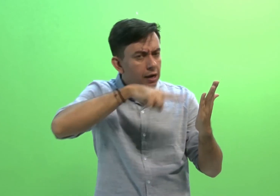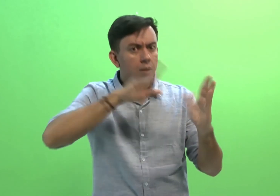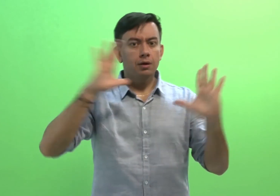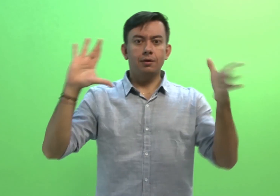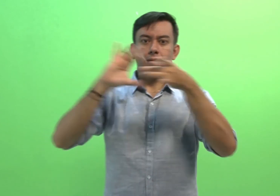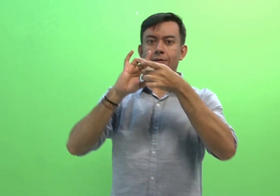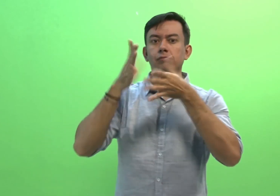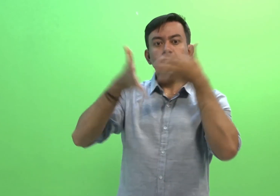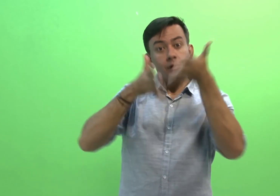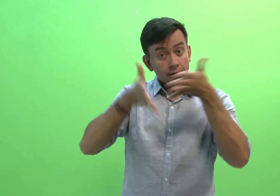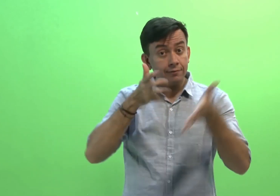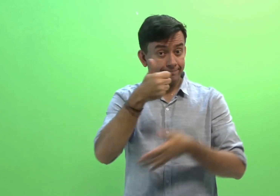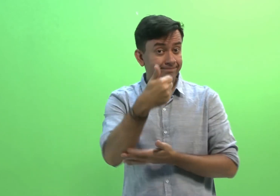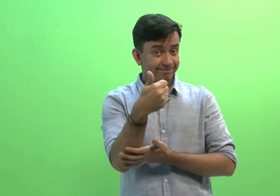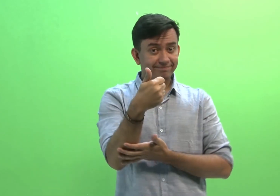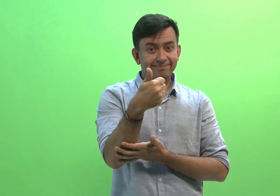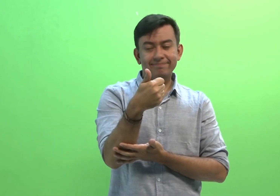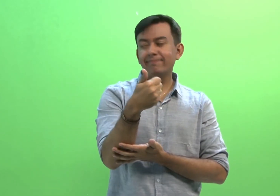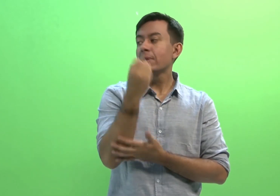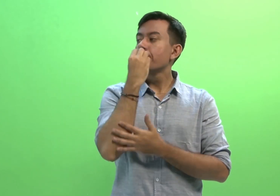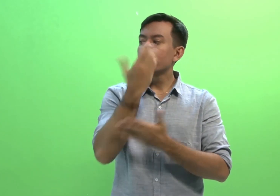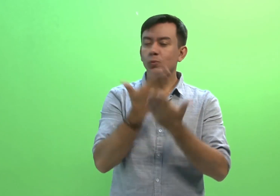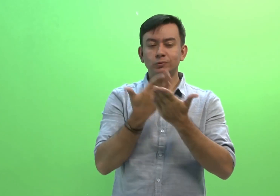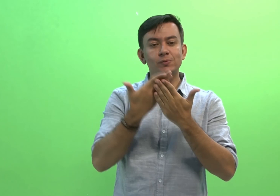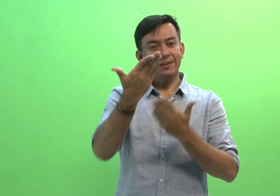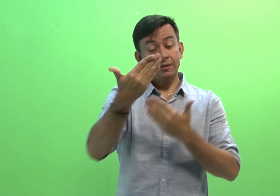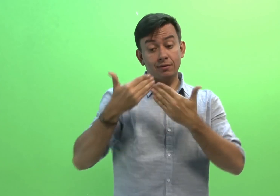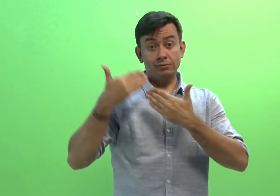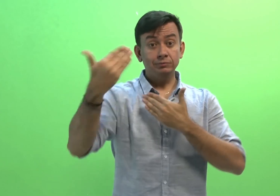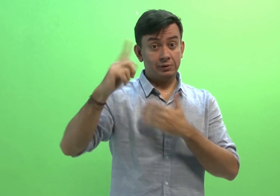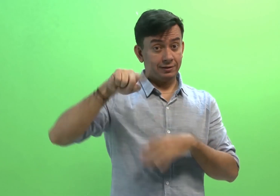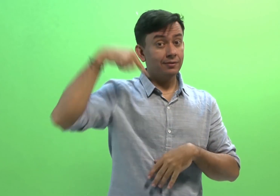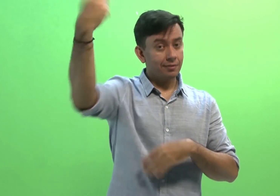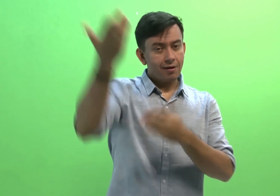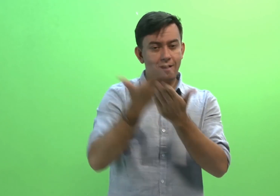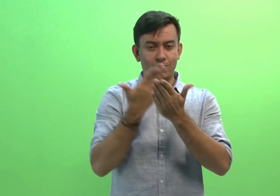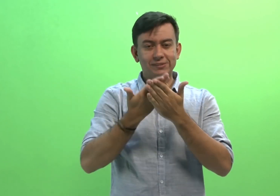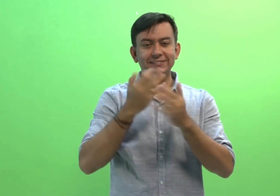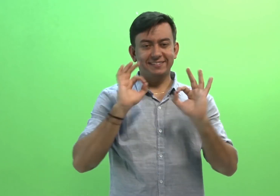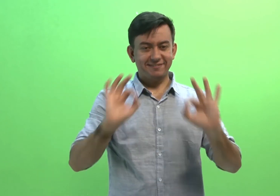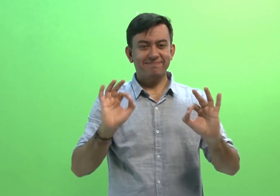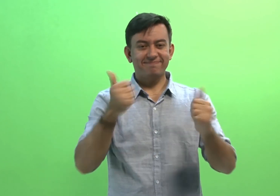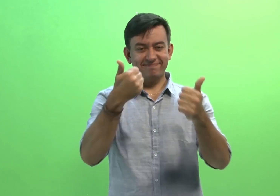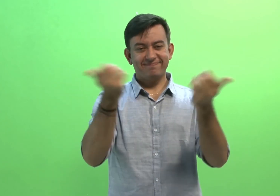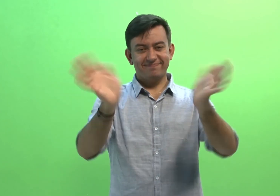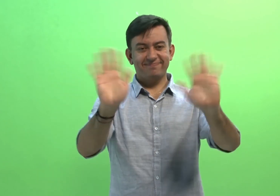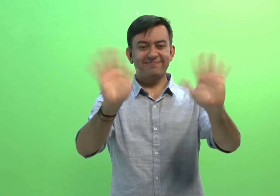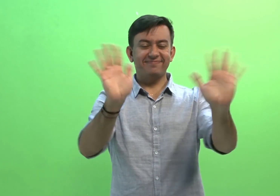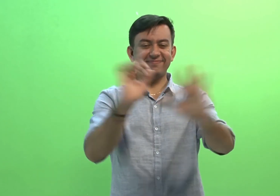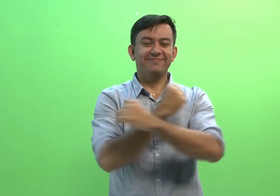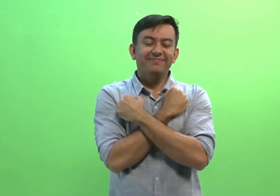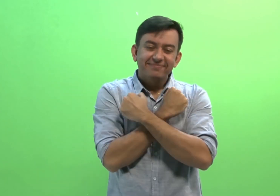didático, ok? Bons estudos e até a nossa próxima videoaula. Tchau para vocês, abraço!